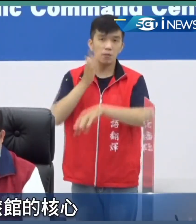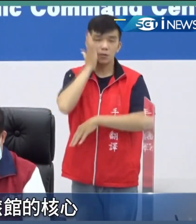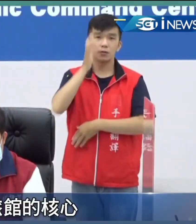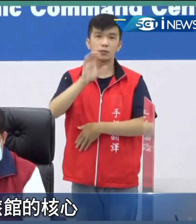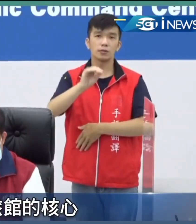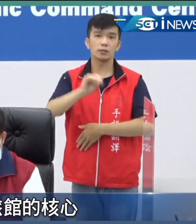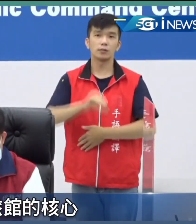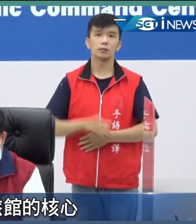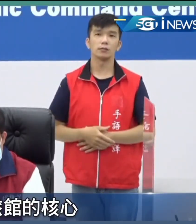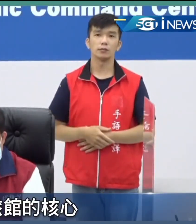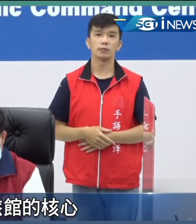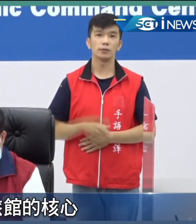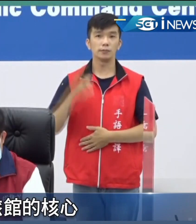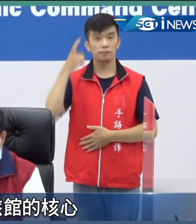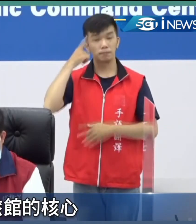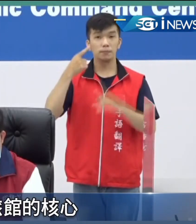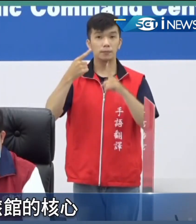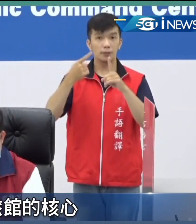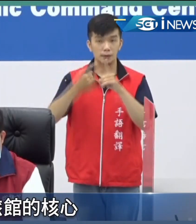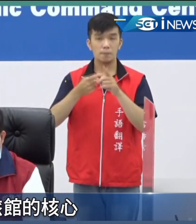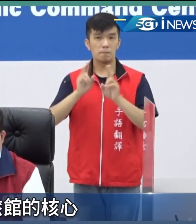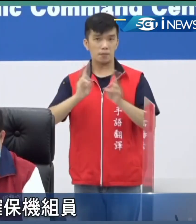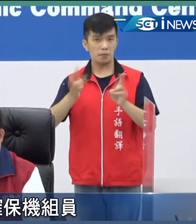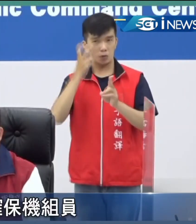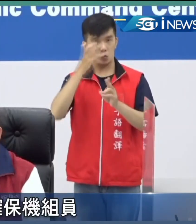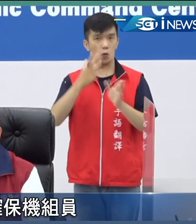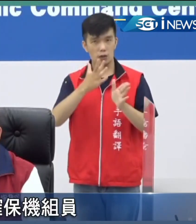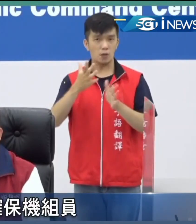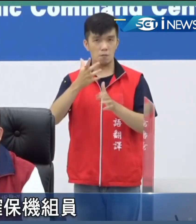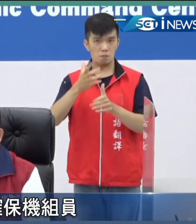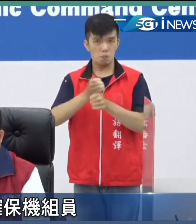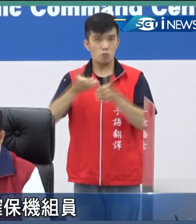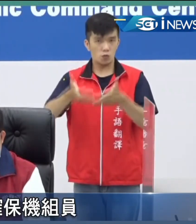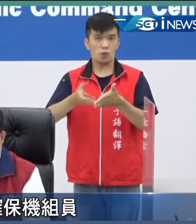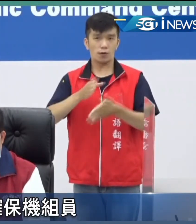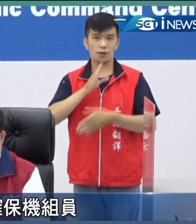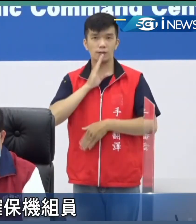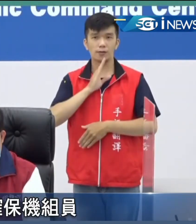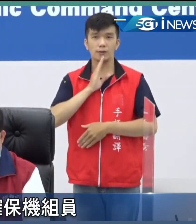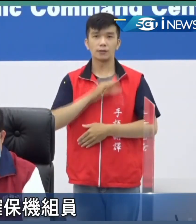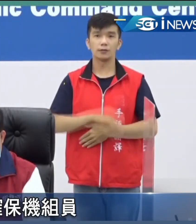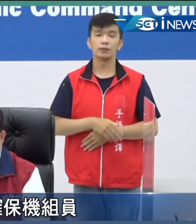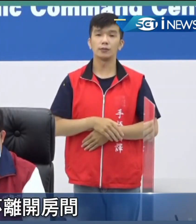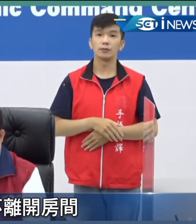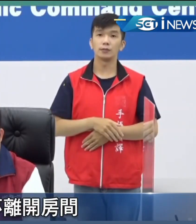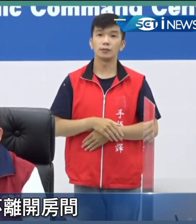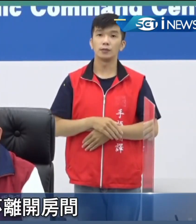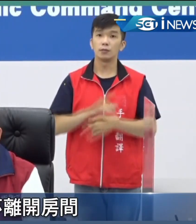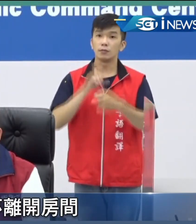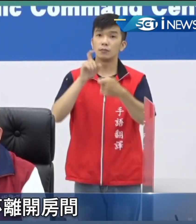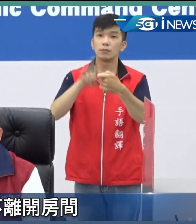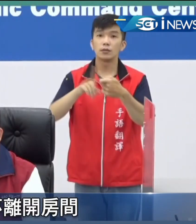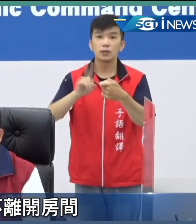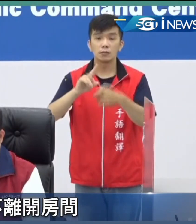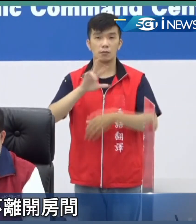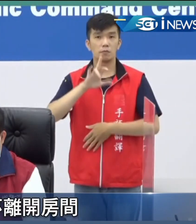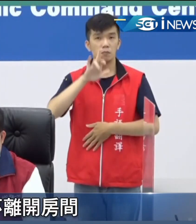是整个防疫旅馆的核心，那这个部分呢要确保那么机组员在防疫期间